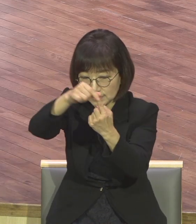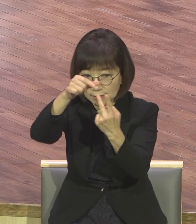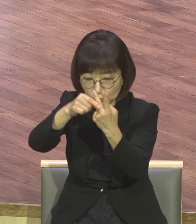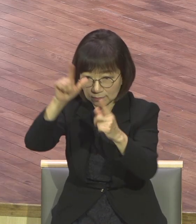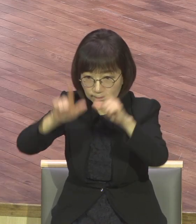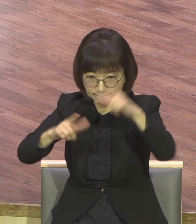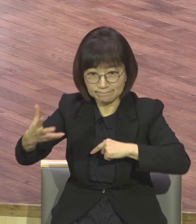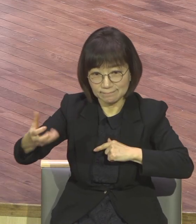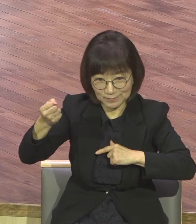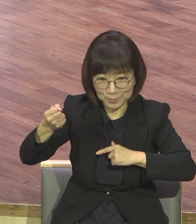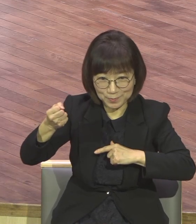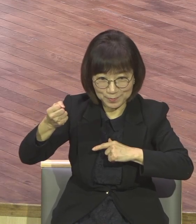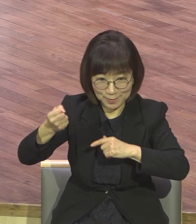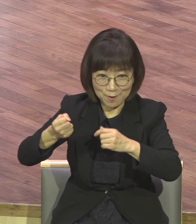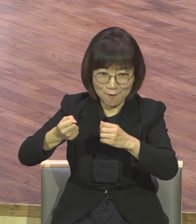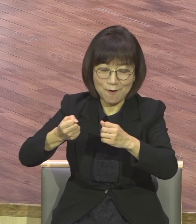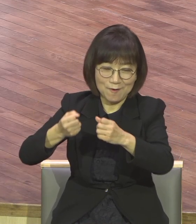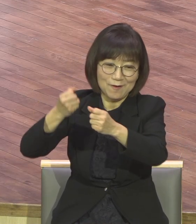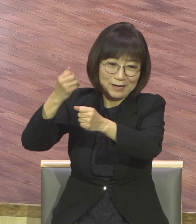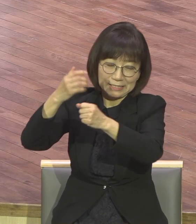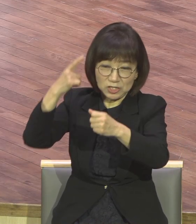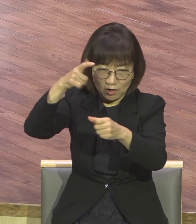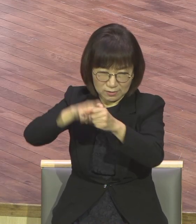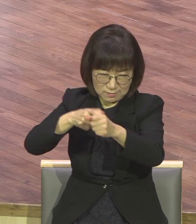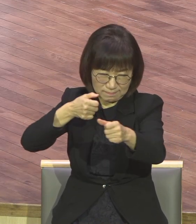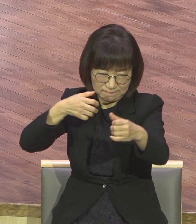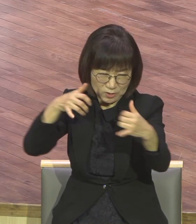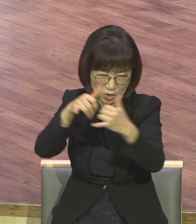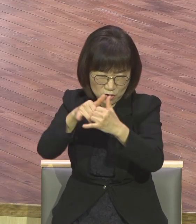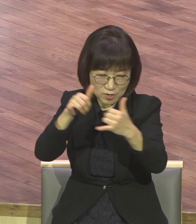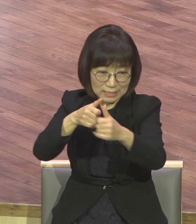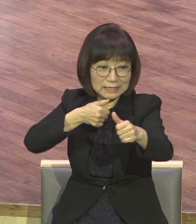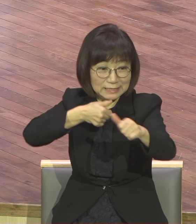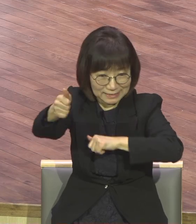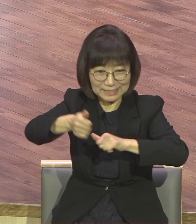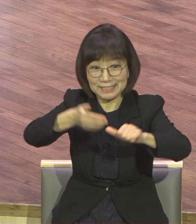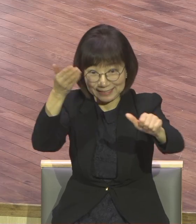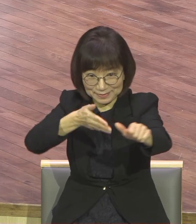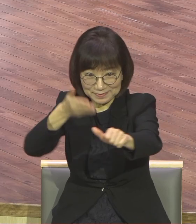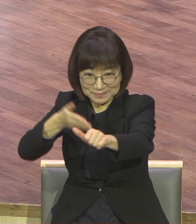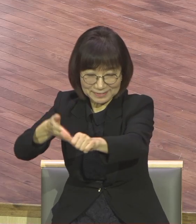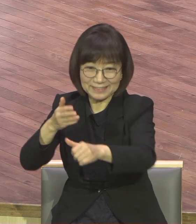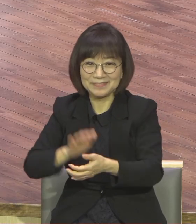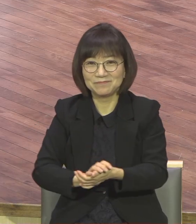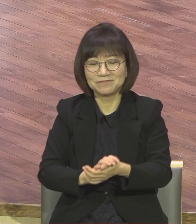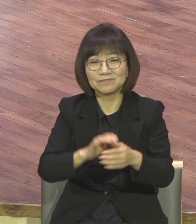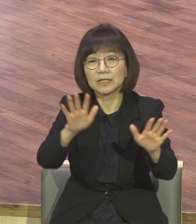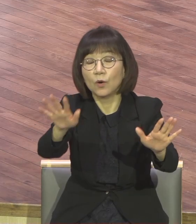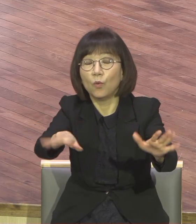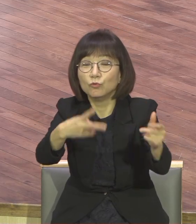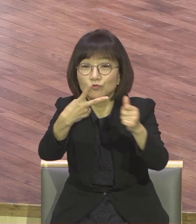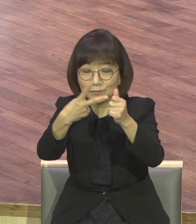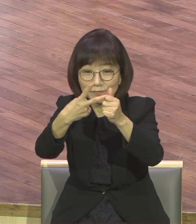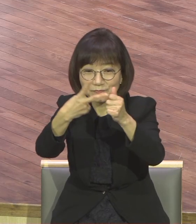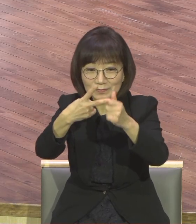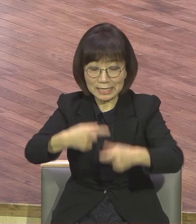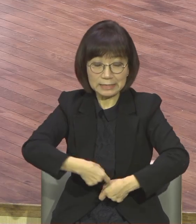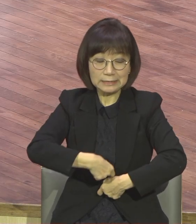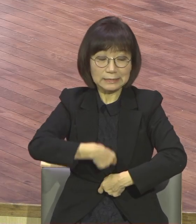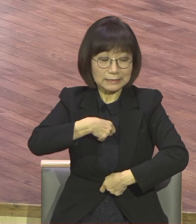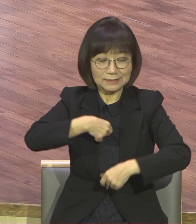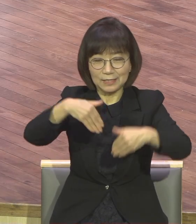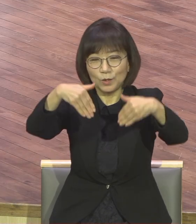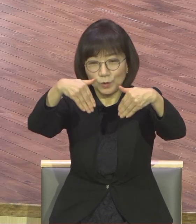가지고 하나님 나라에서 맞는 의의 무기들 되기를 주님으로 축복합니다. 두 번째로 의의